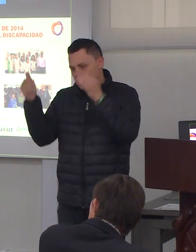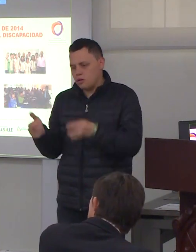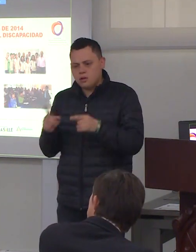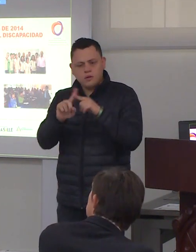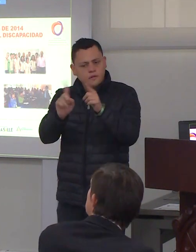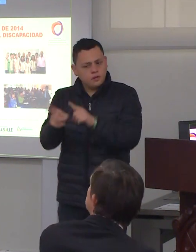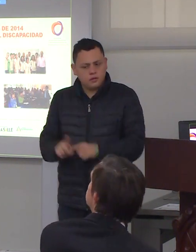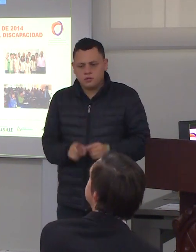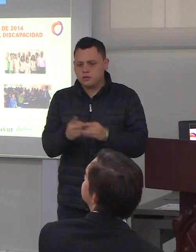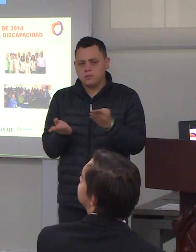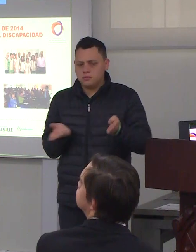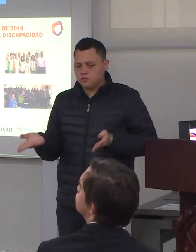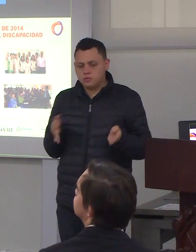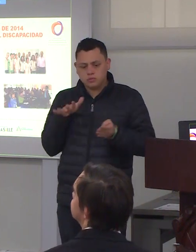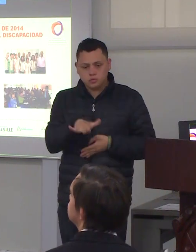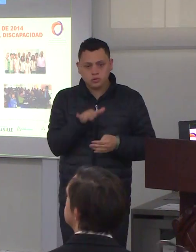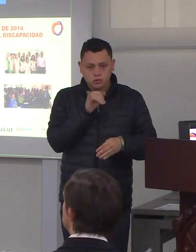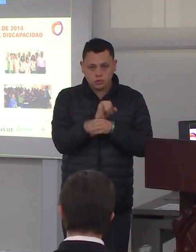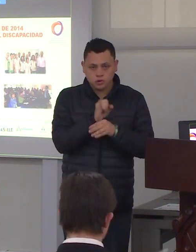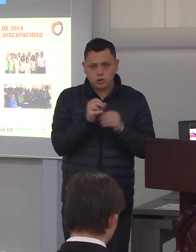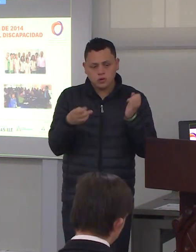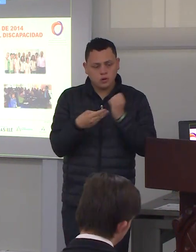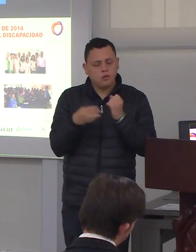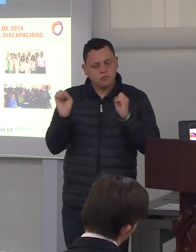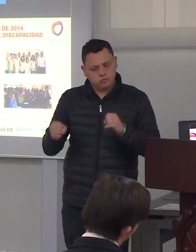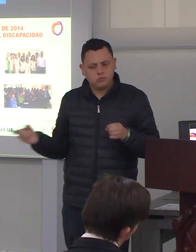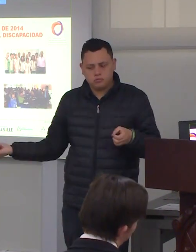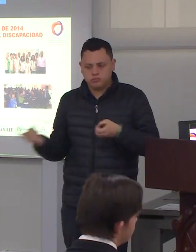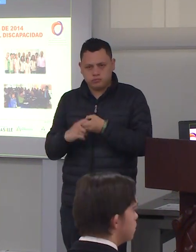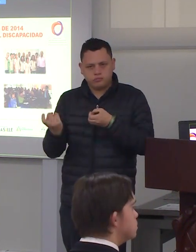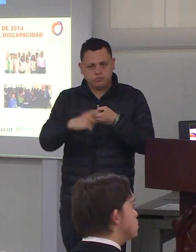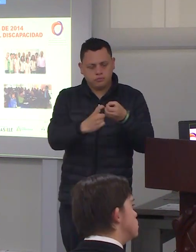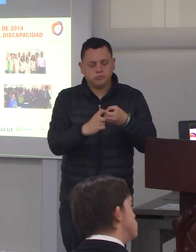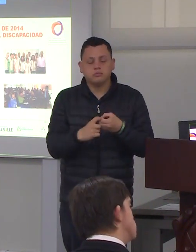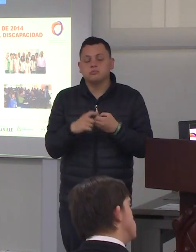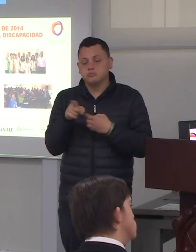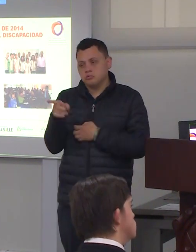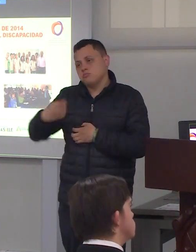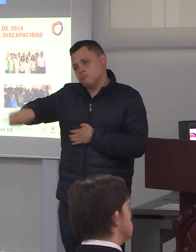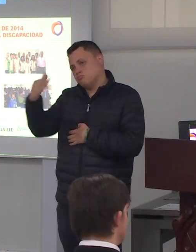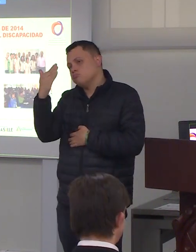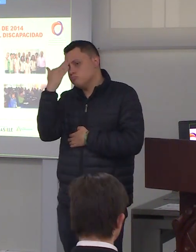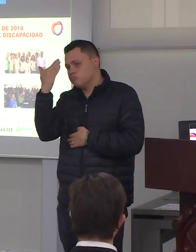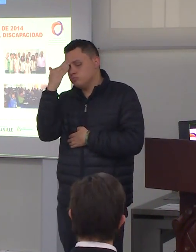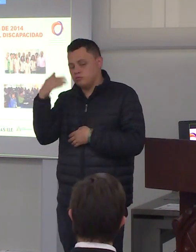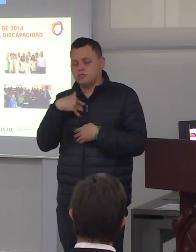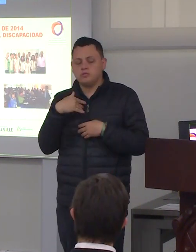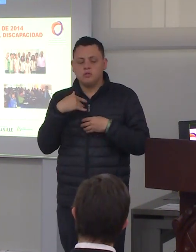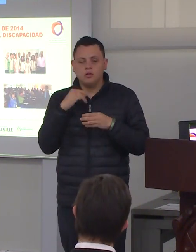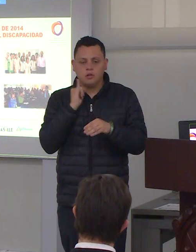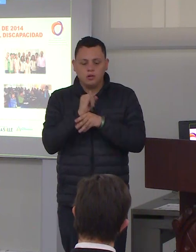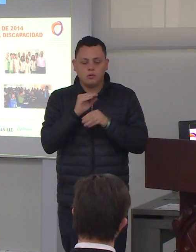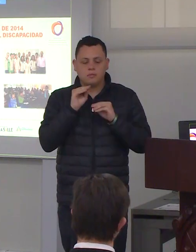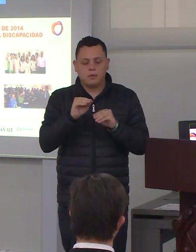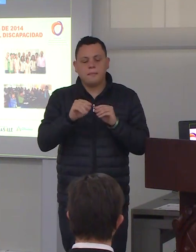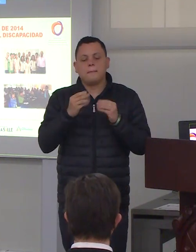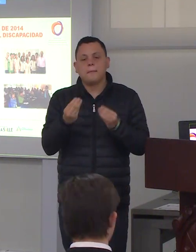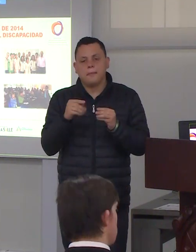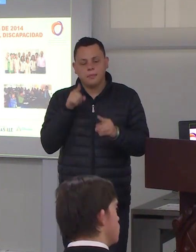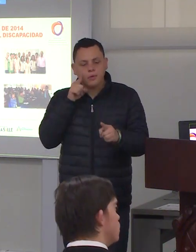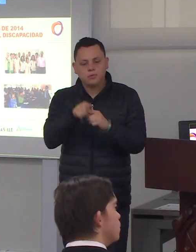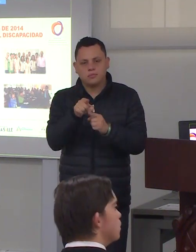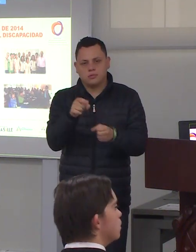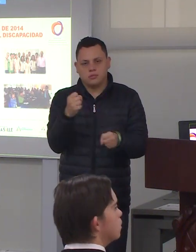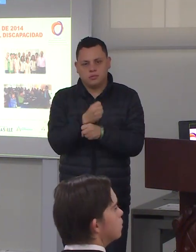los distintos servicios que tiene la entidad. Como ustedes saben, nosotros, si bien somos una entidad de formación para el trabajo, que es nuestra